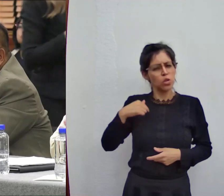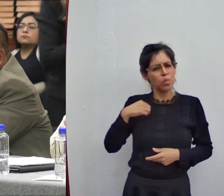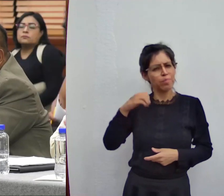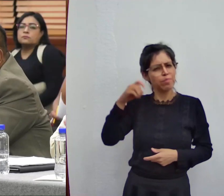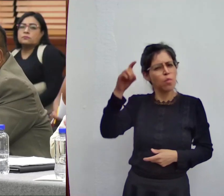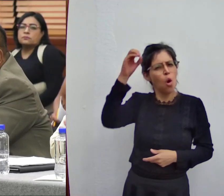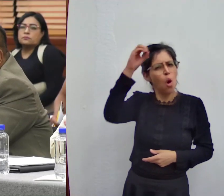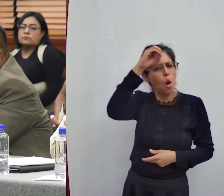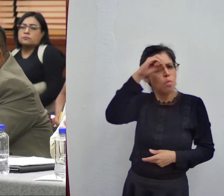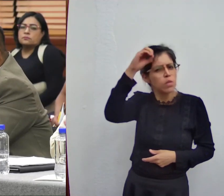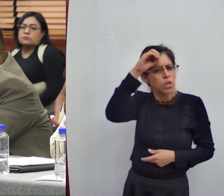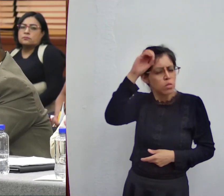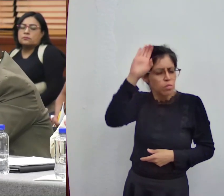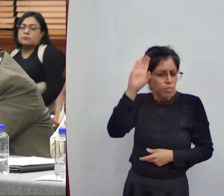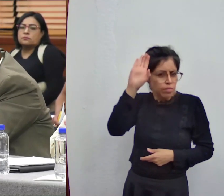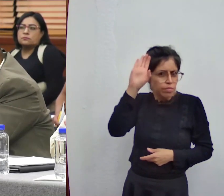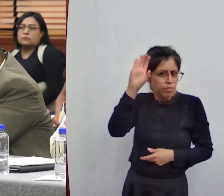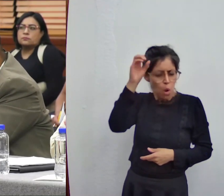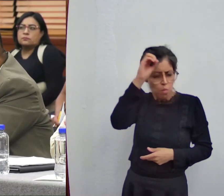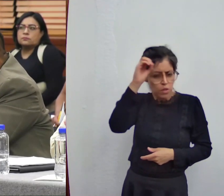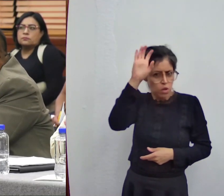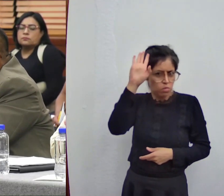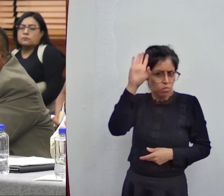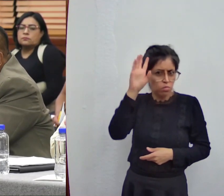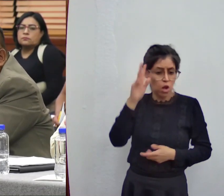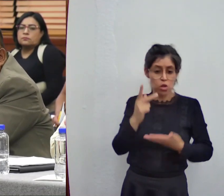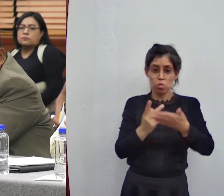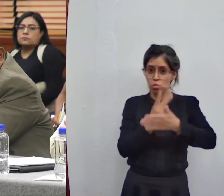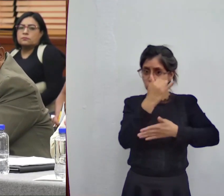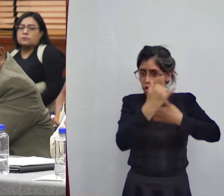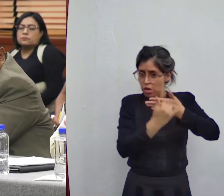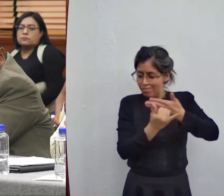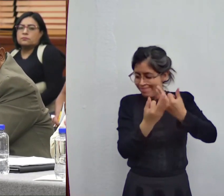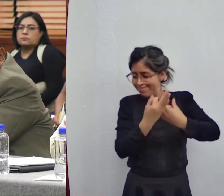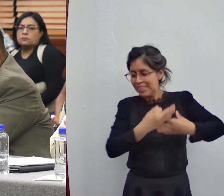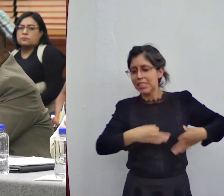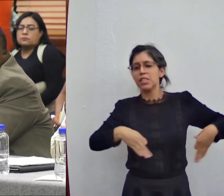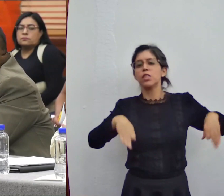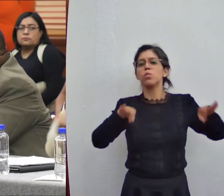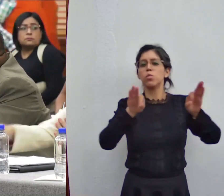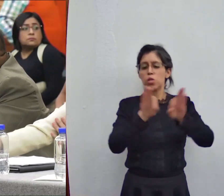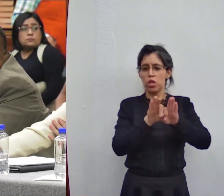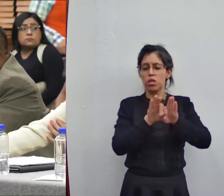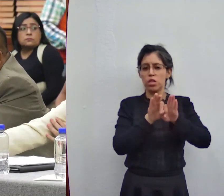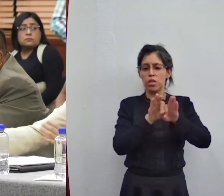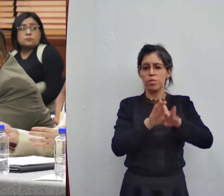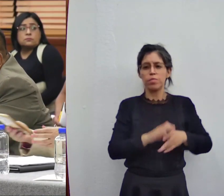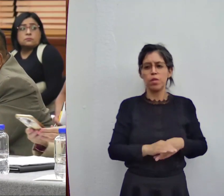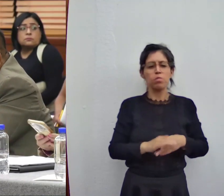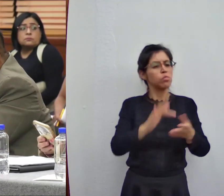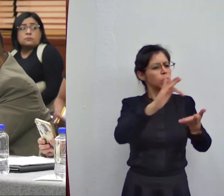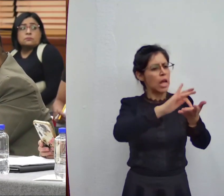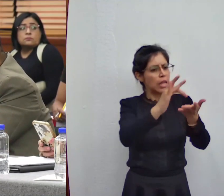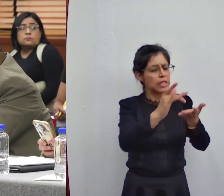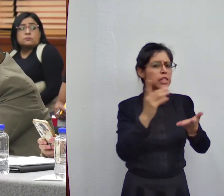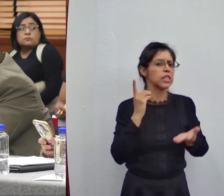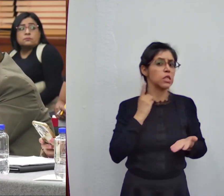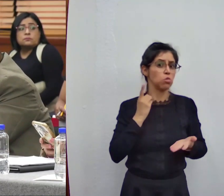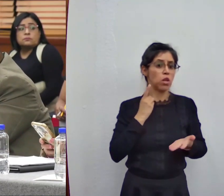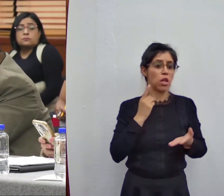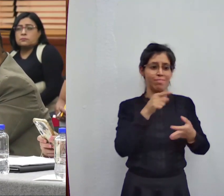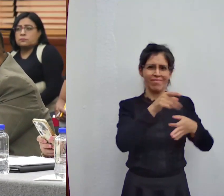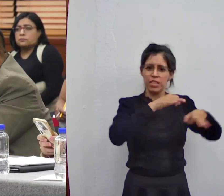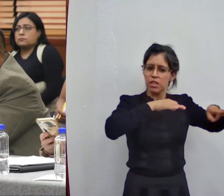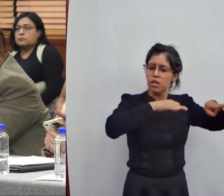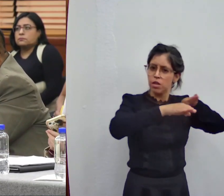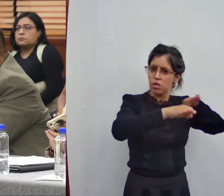opinar que es un proyecto muy importante, gracias a la diputada que está trabajando al